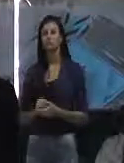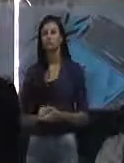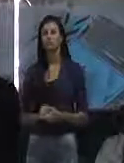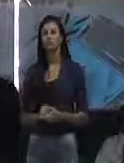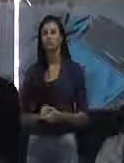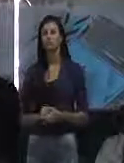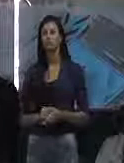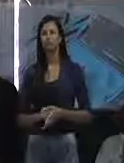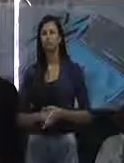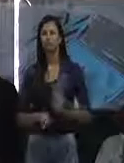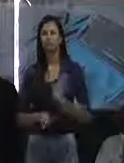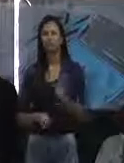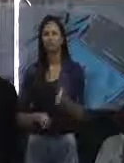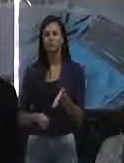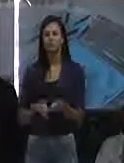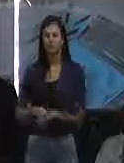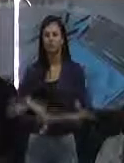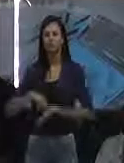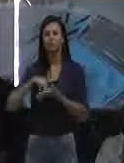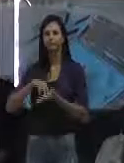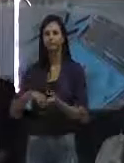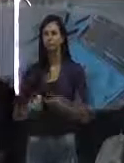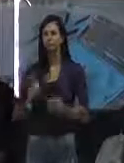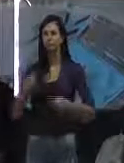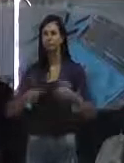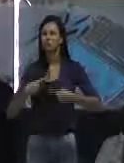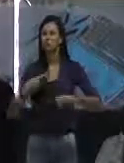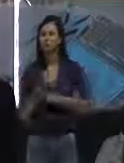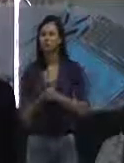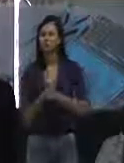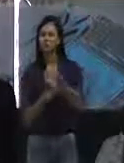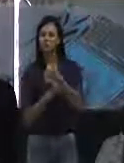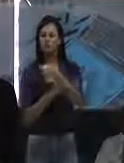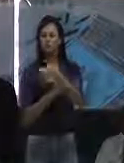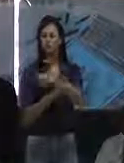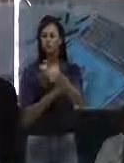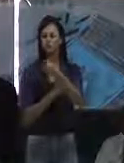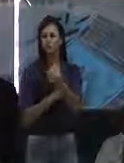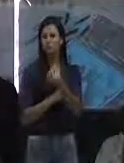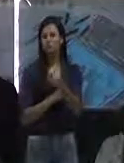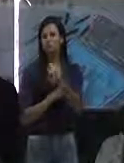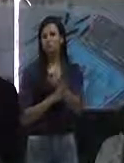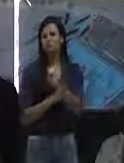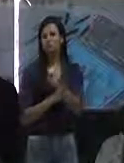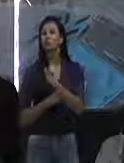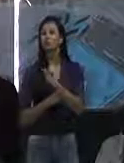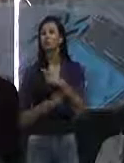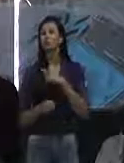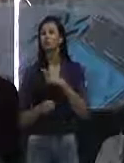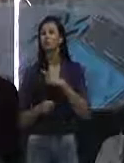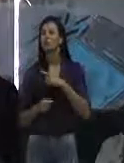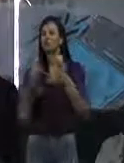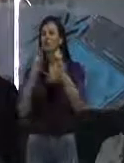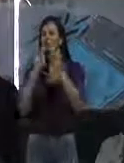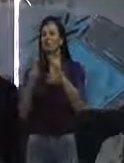Milito na vida política desde o ano de 1996 na condição de assessor parlamentar.